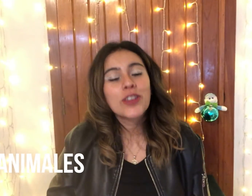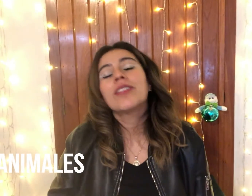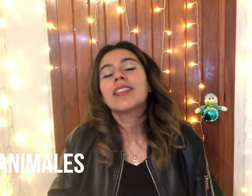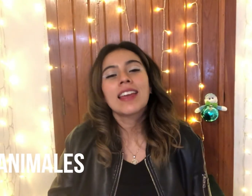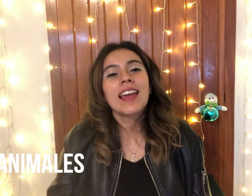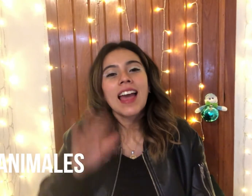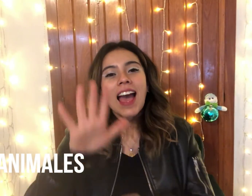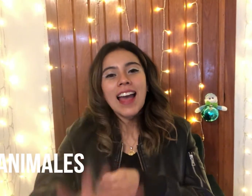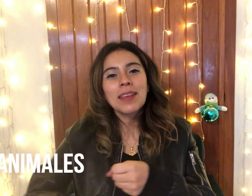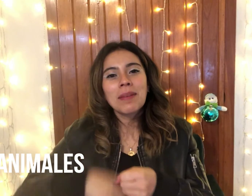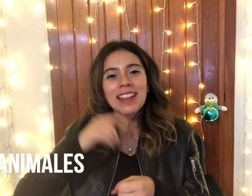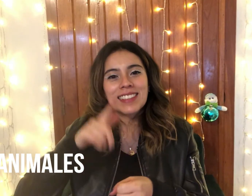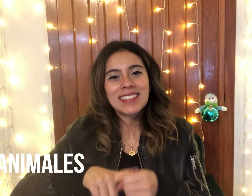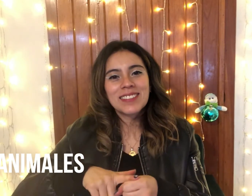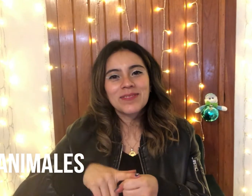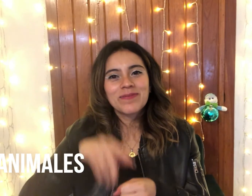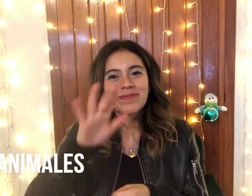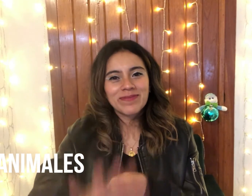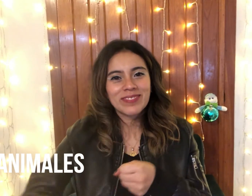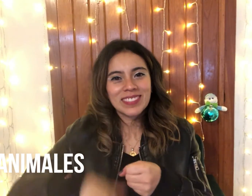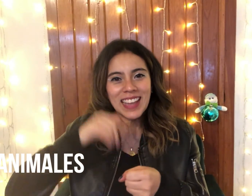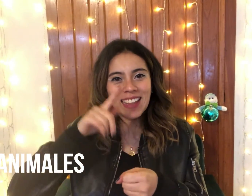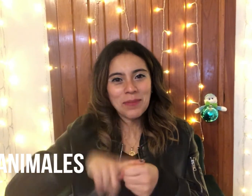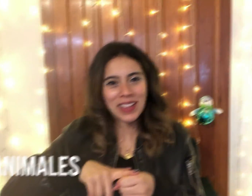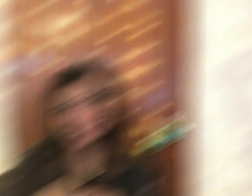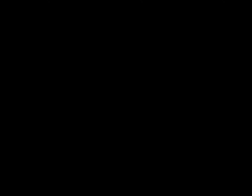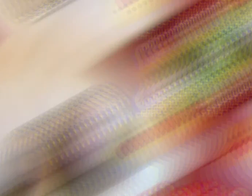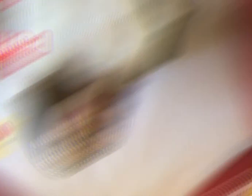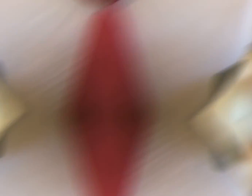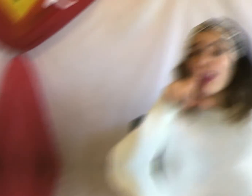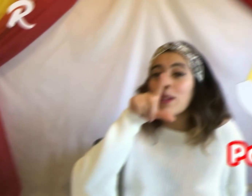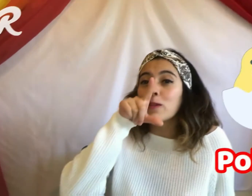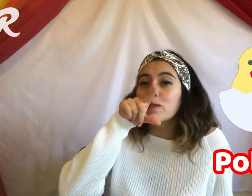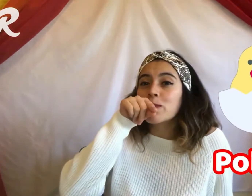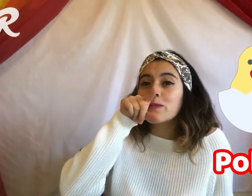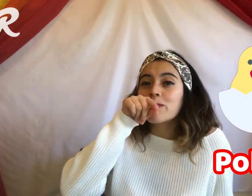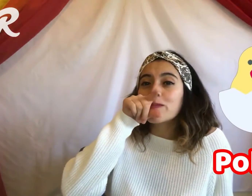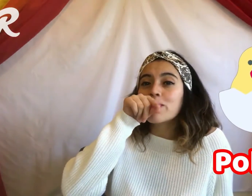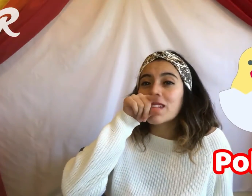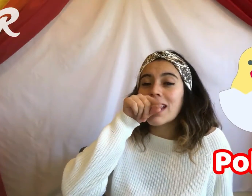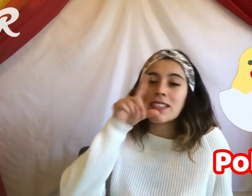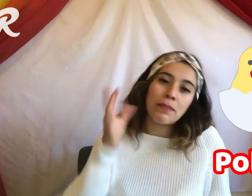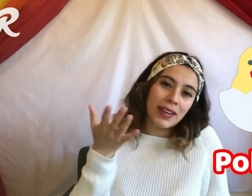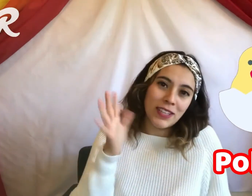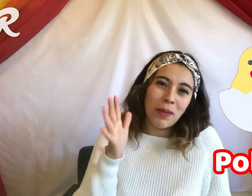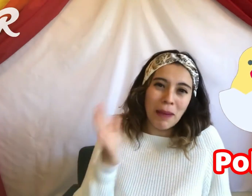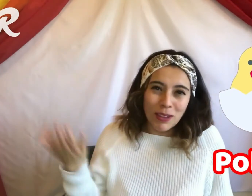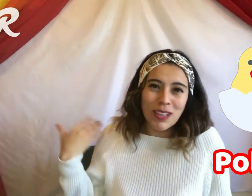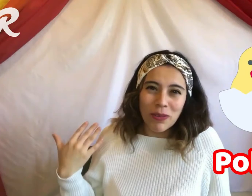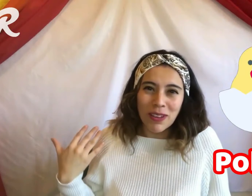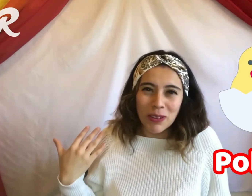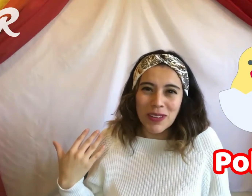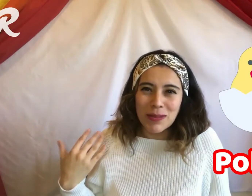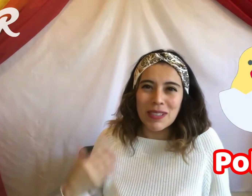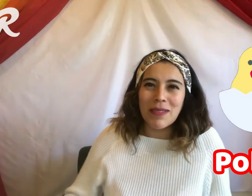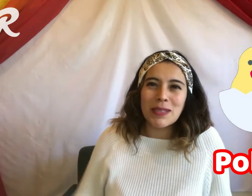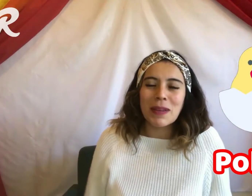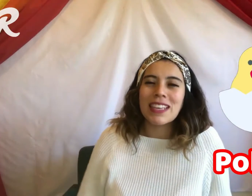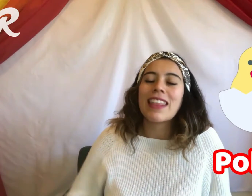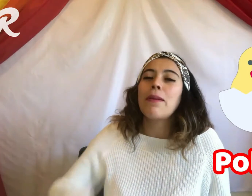Sección de animales. Como pollito, que es parecido a pato, ¿se acuerdan cuando lo hicimos la vez pasada? Pero